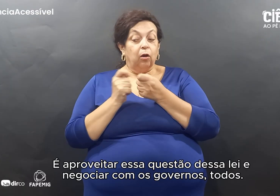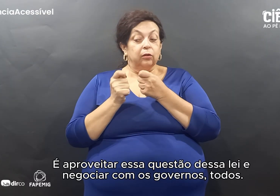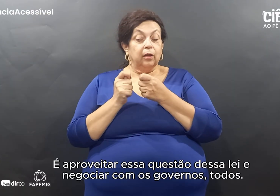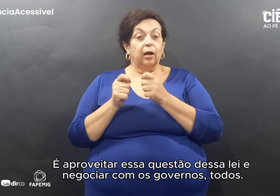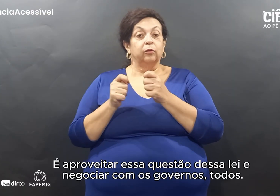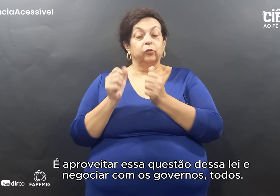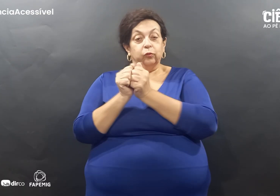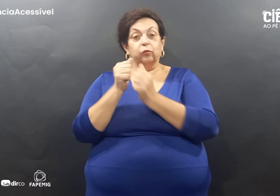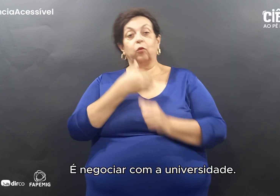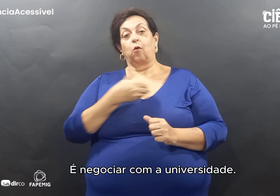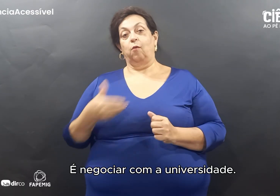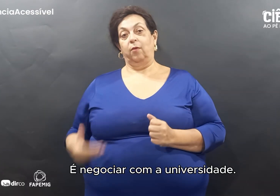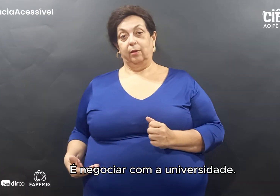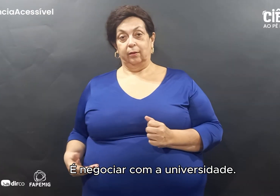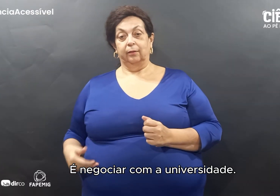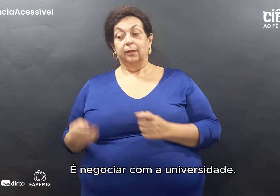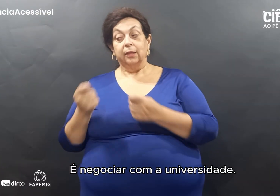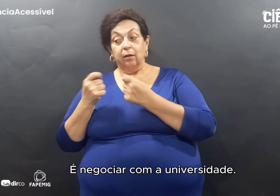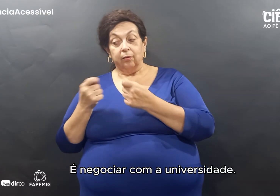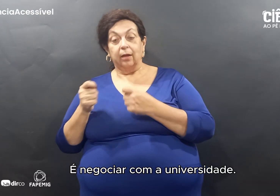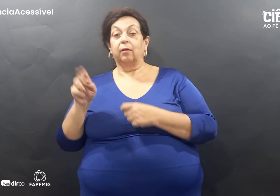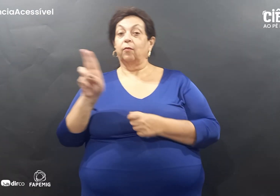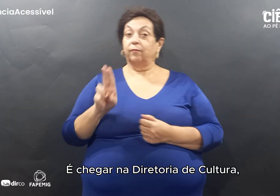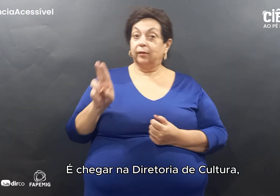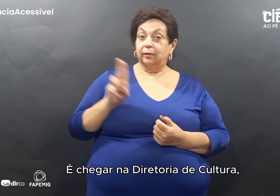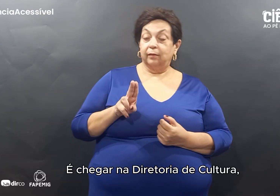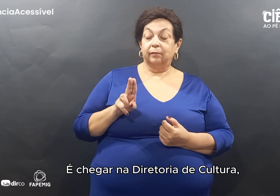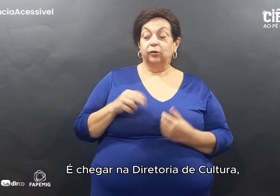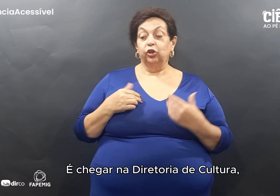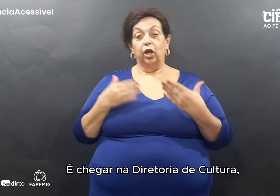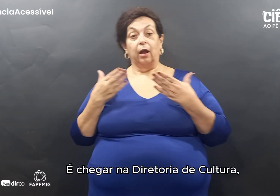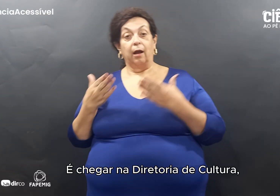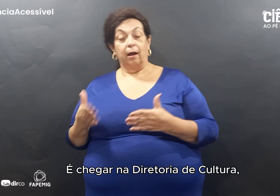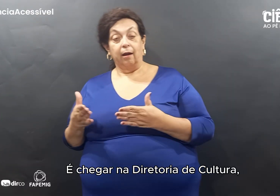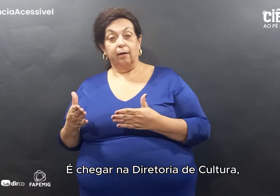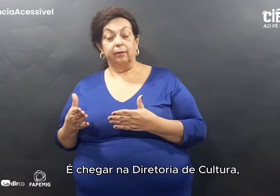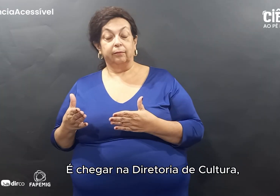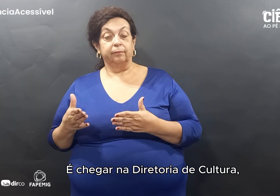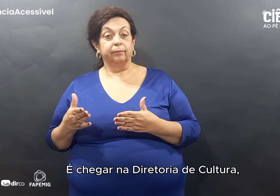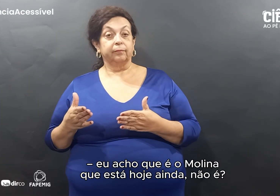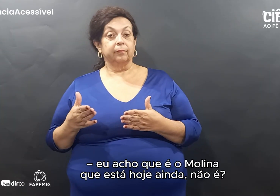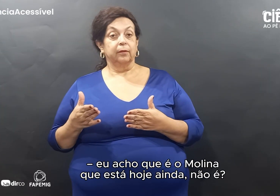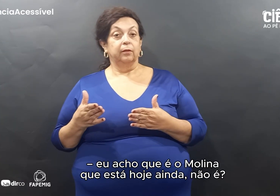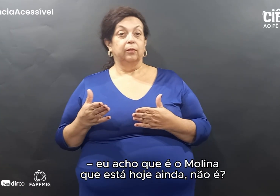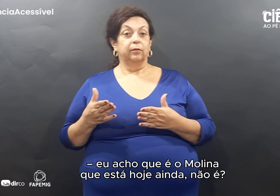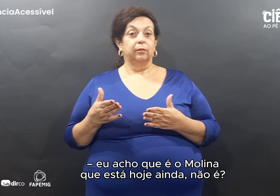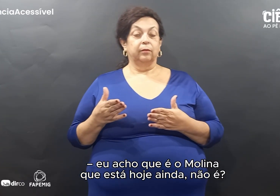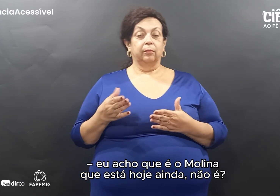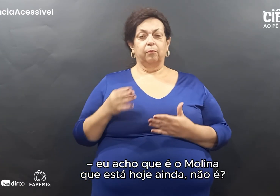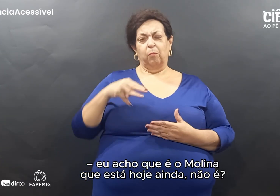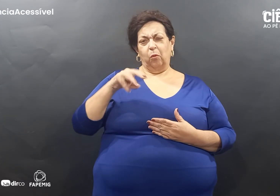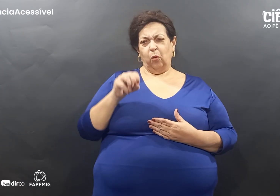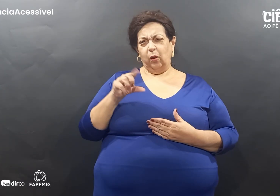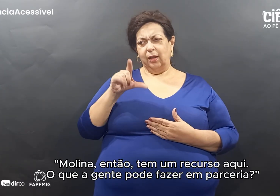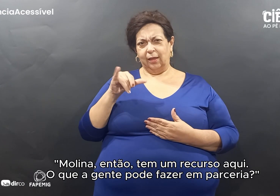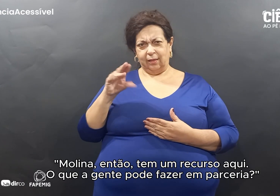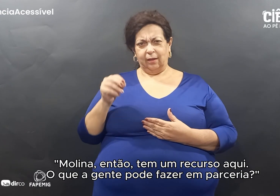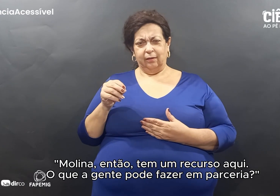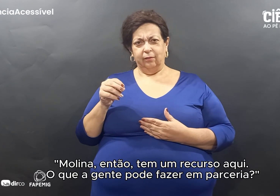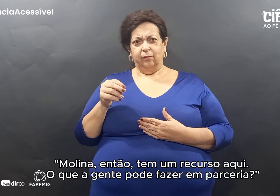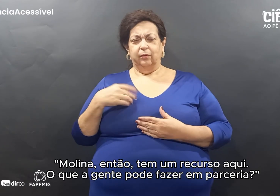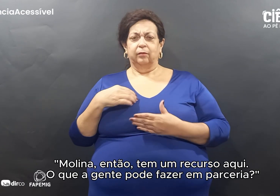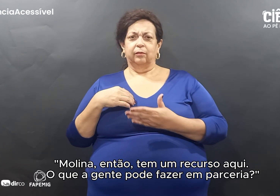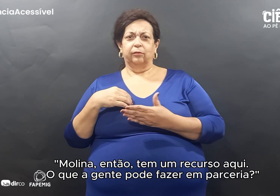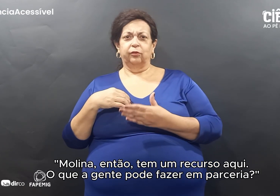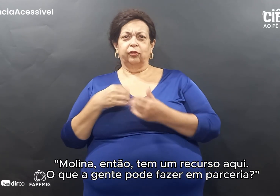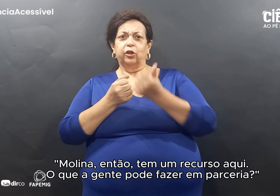os governos, todos. É negociar com a universidade. É chegar na Diretoria de Cultura, eu acho que é o Molina que está hoje ainda, né? Sim. Molina, então,